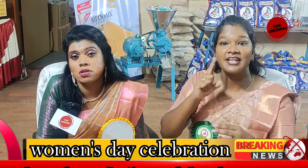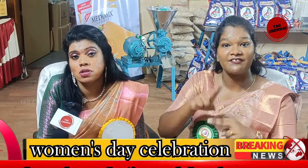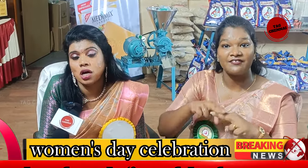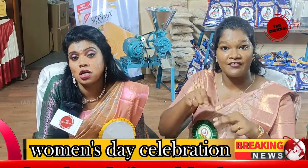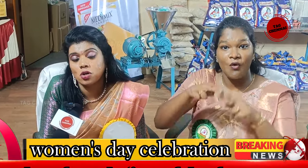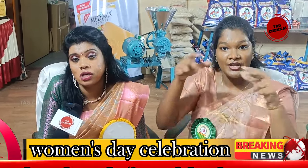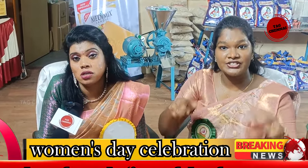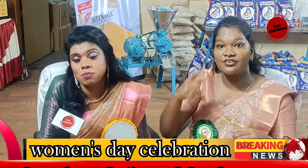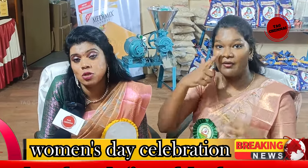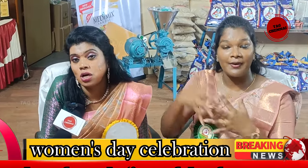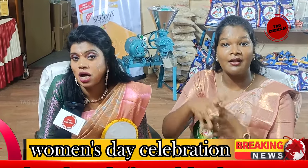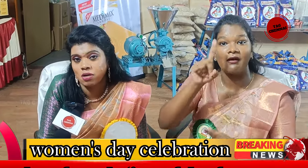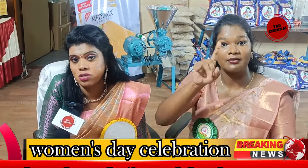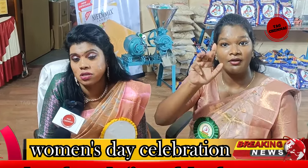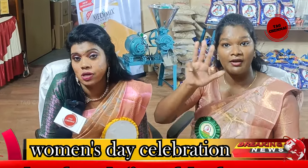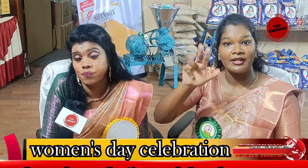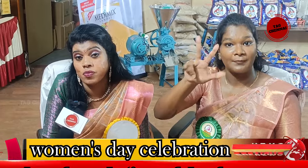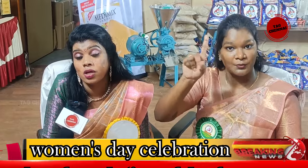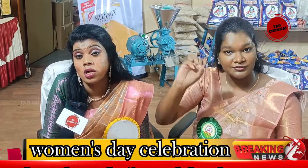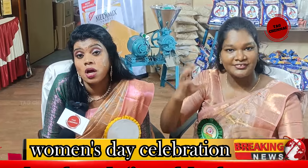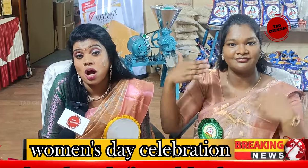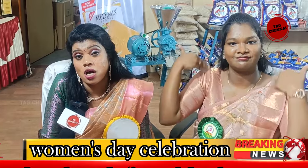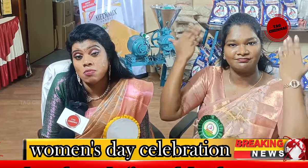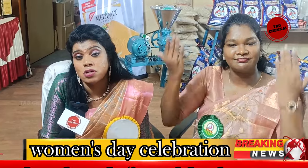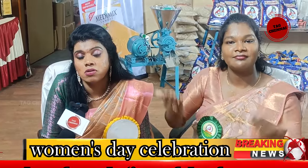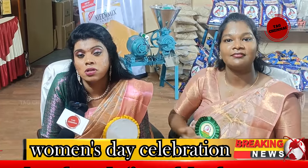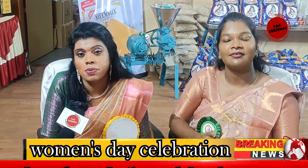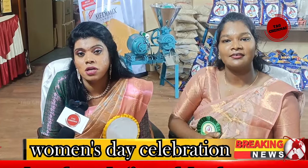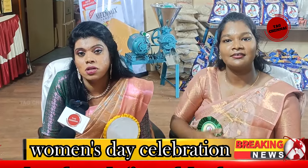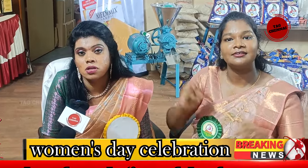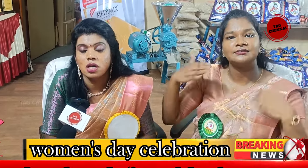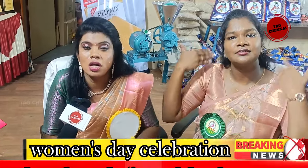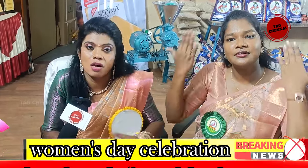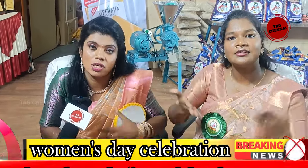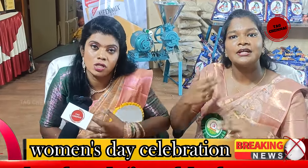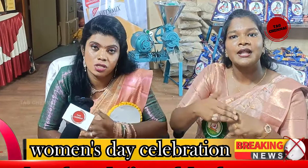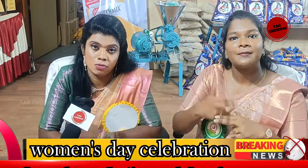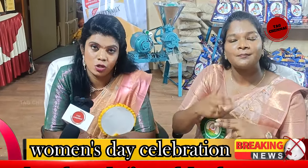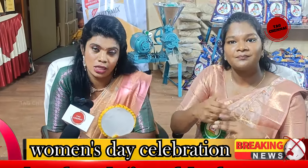வந்து 1981 ஆரம்பித்தது. ஆரம்பித்தவருந்து பேர் வந்து லீலாவதி கிருஷ்ணமூர்த்தி.